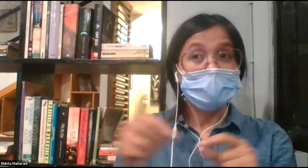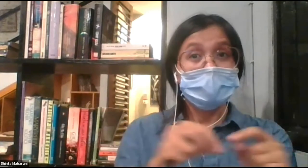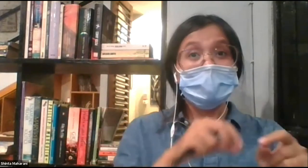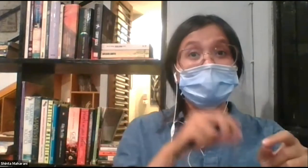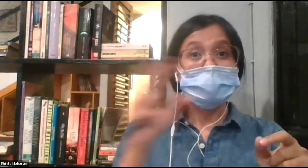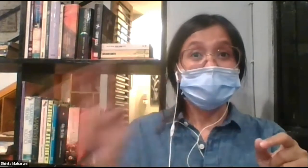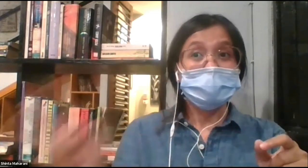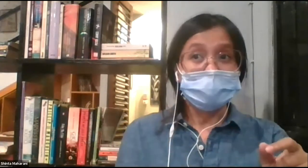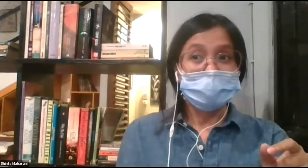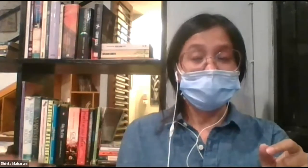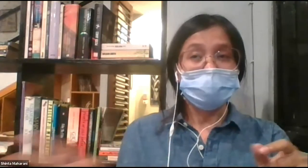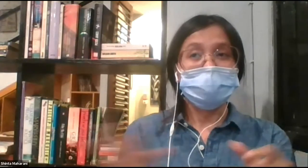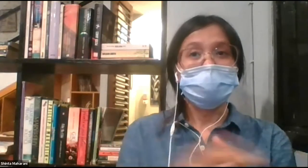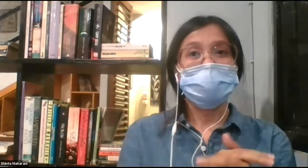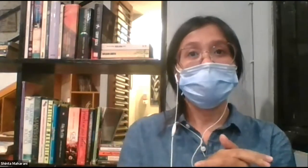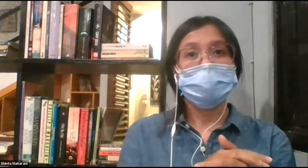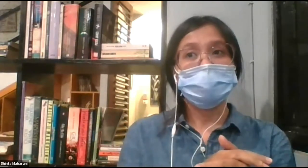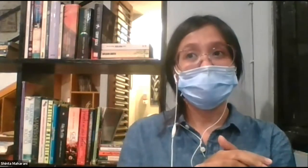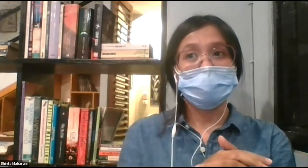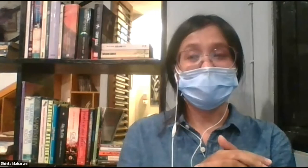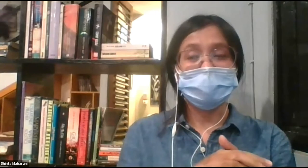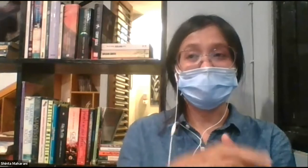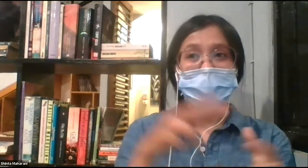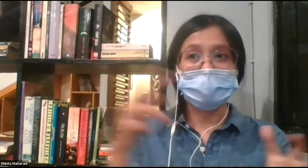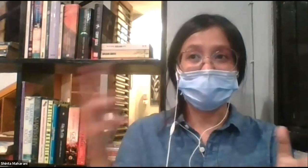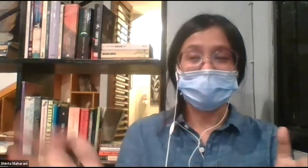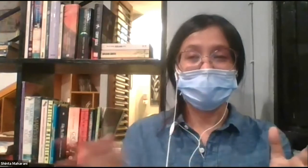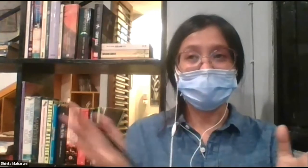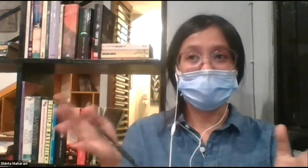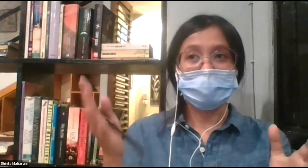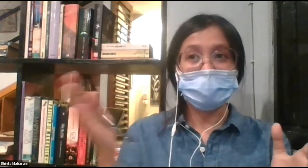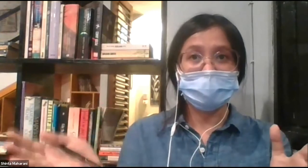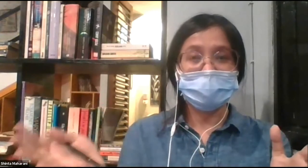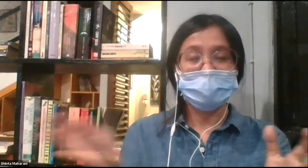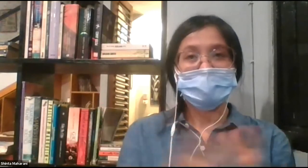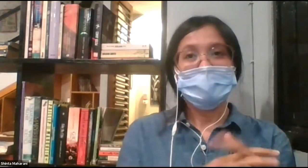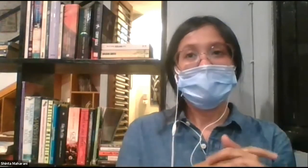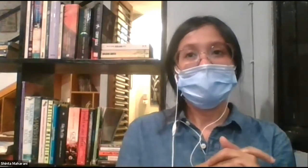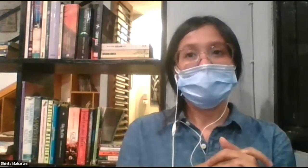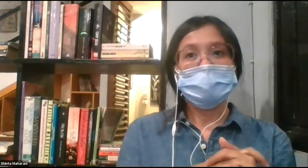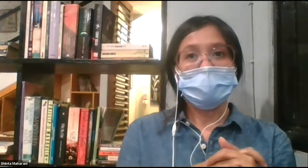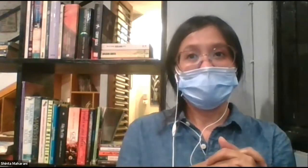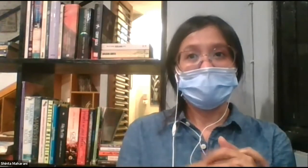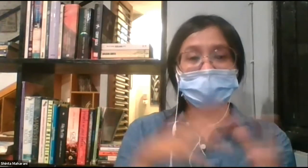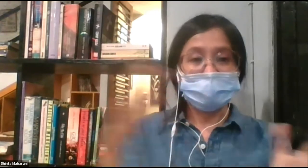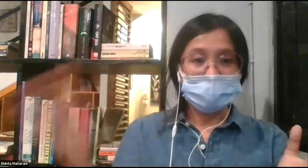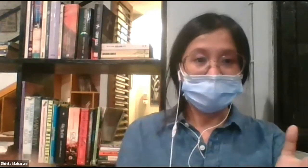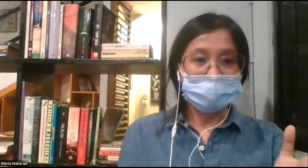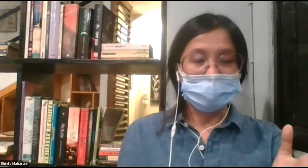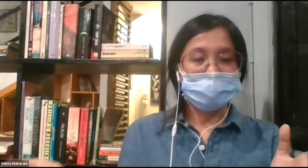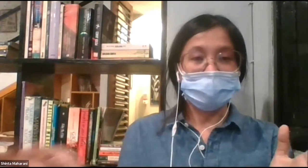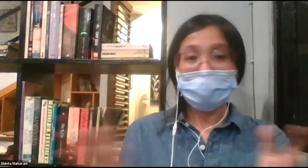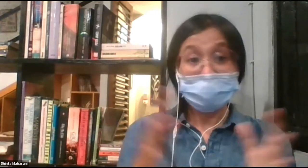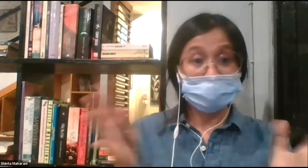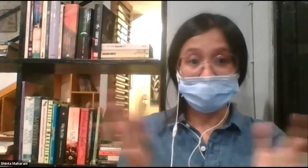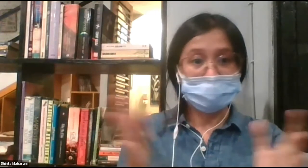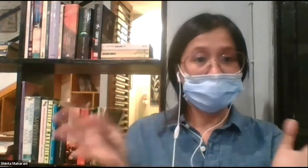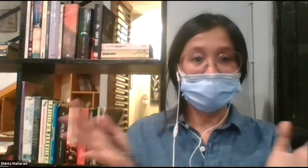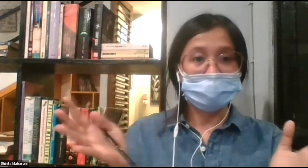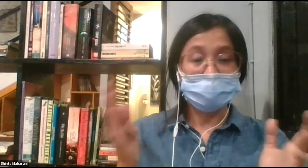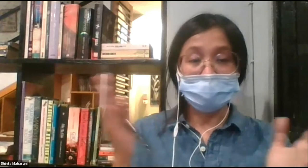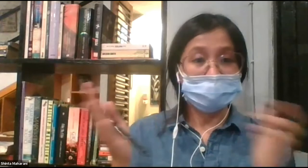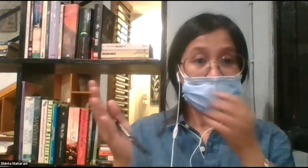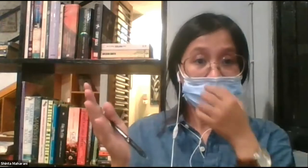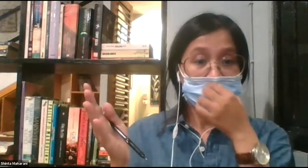maksudnya bersih dari ejaan yang salah, kemudian tanda baca. Itu hal